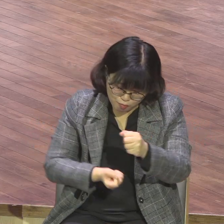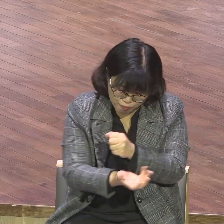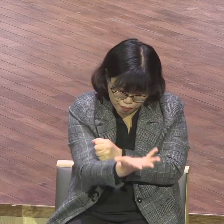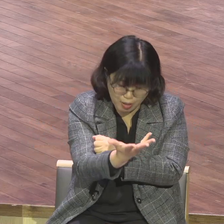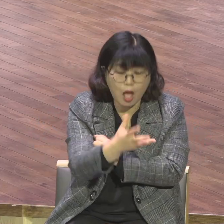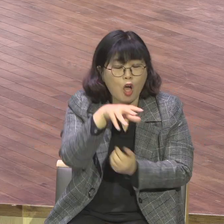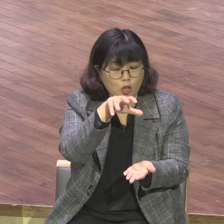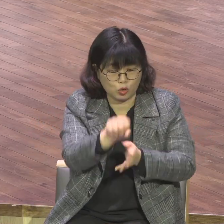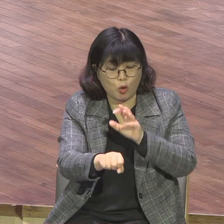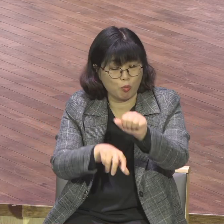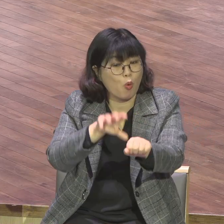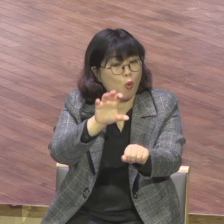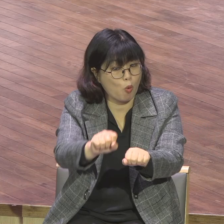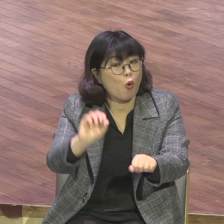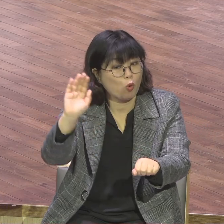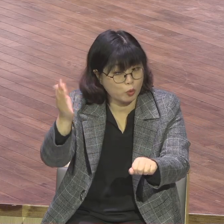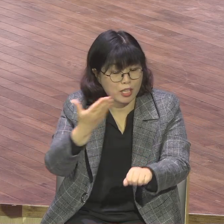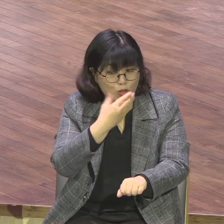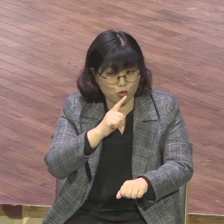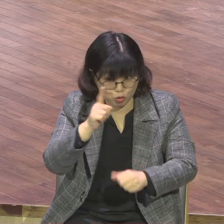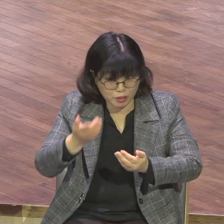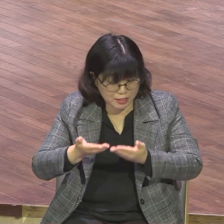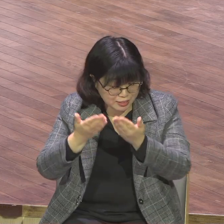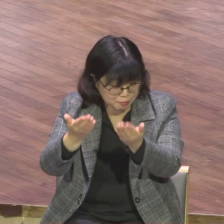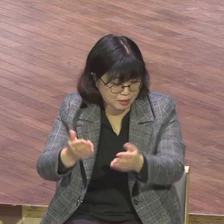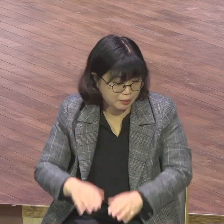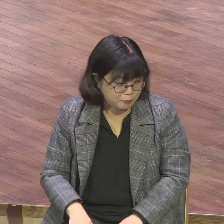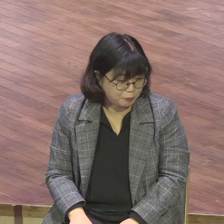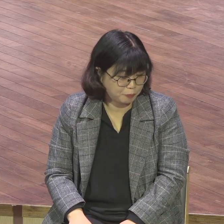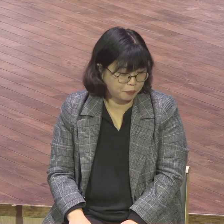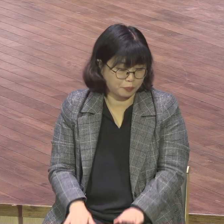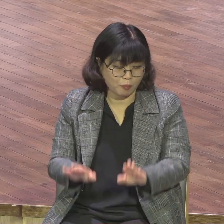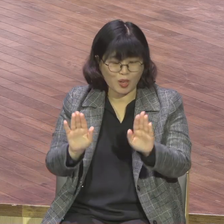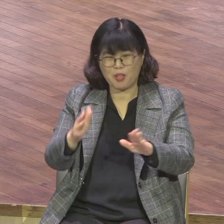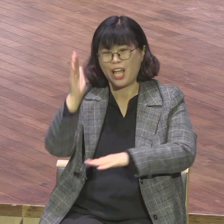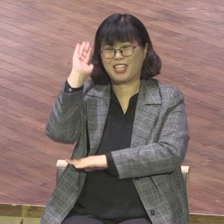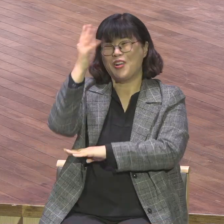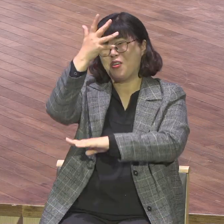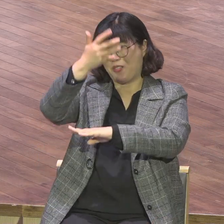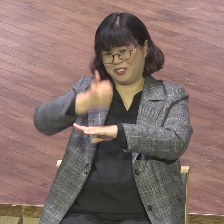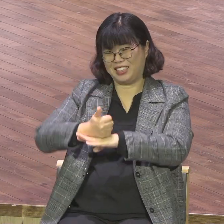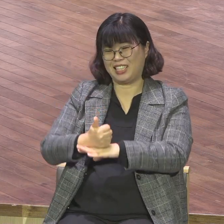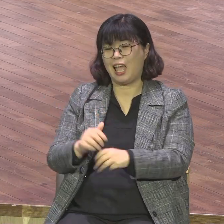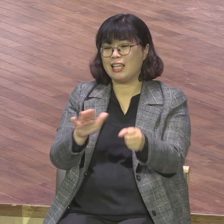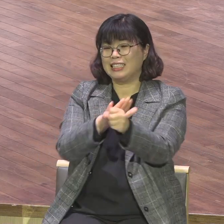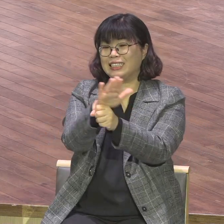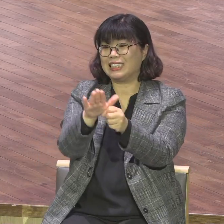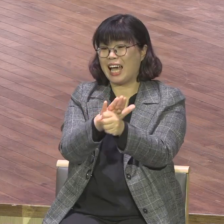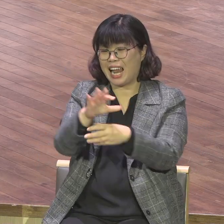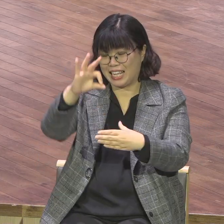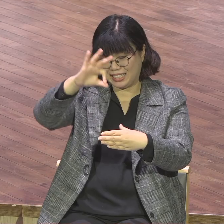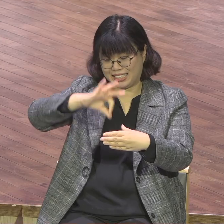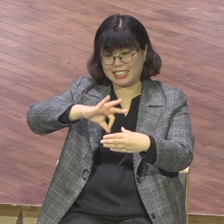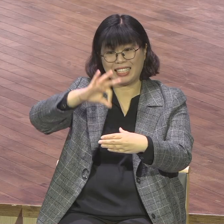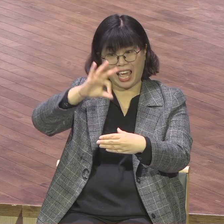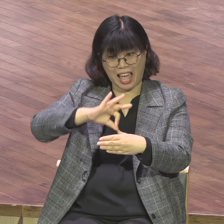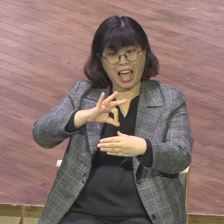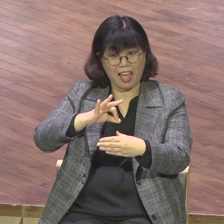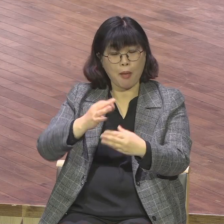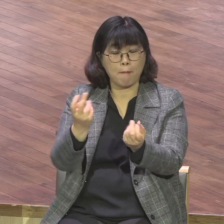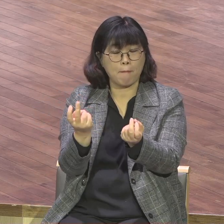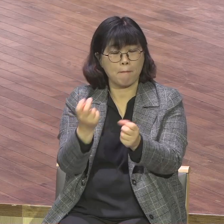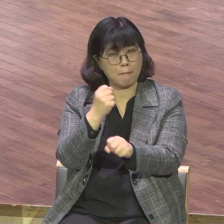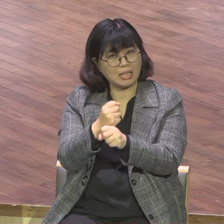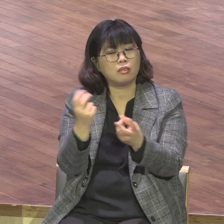결론, 이 사랑차 조리법이란 글이 있습니다. 사랑차 차를 마시는데 사랑차